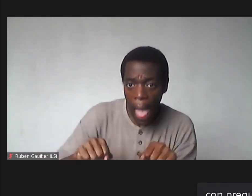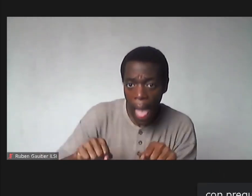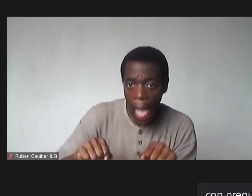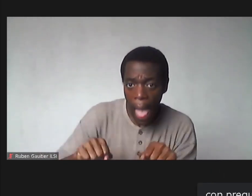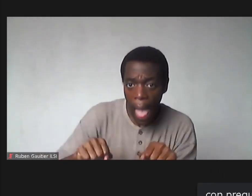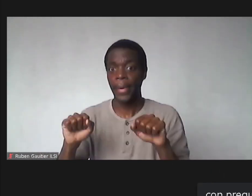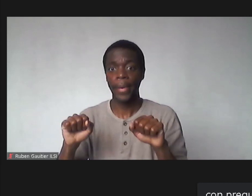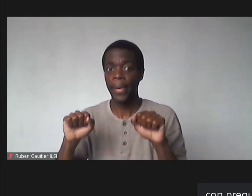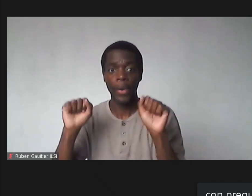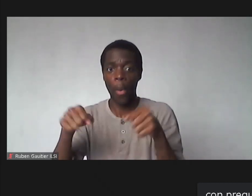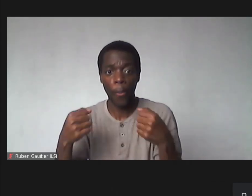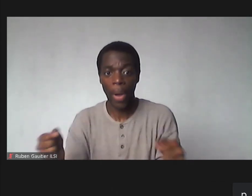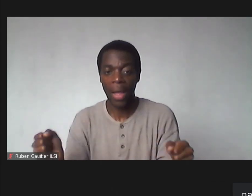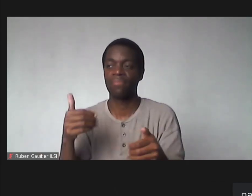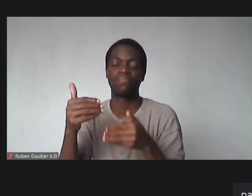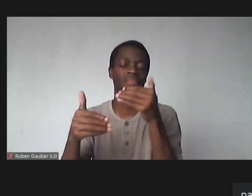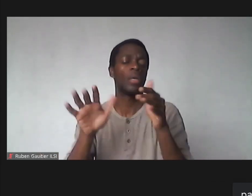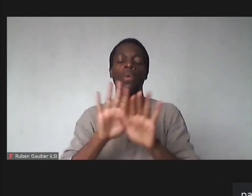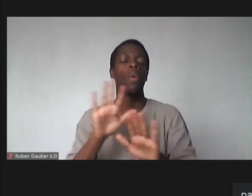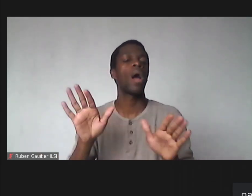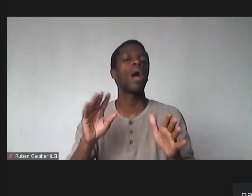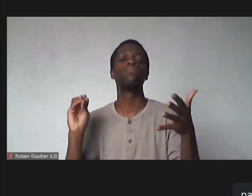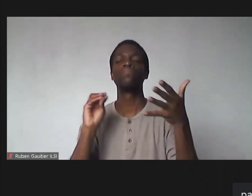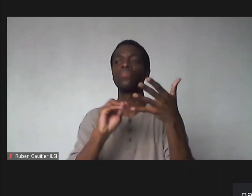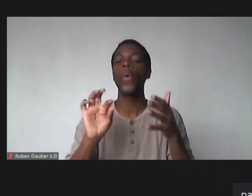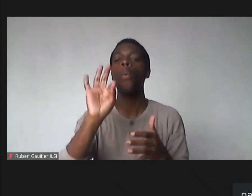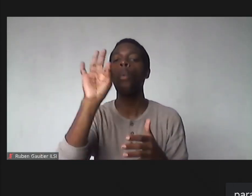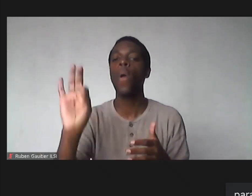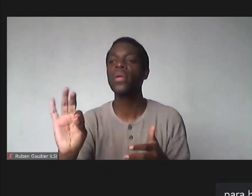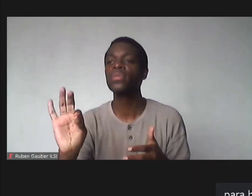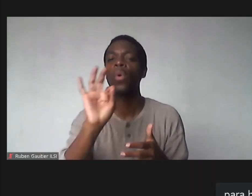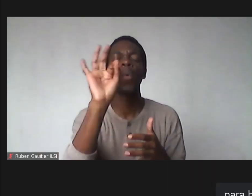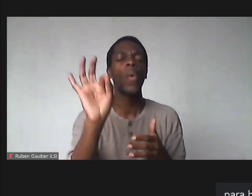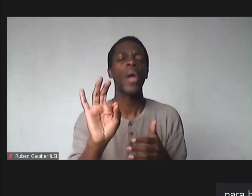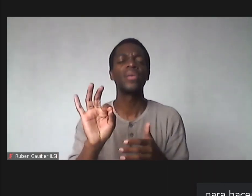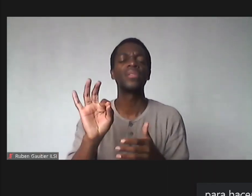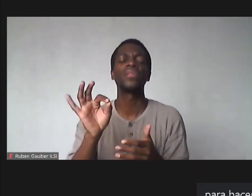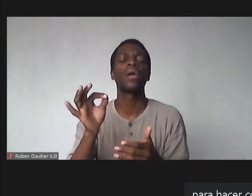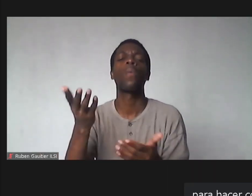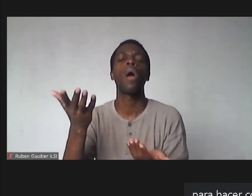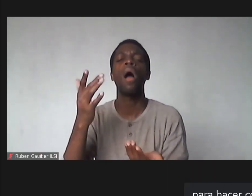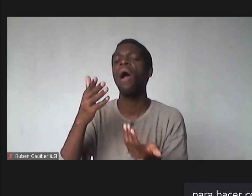para hacer con la gente que está respondiendo este cuestionario también.